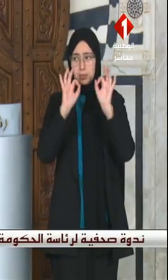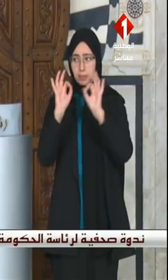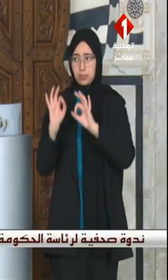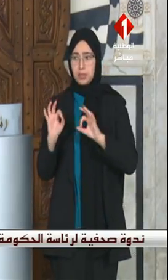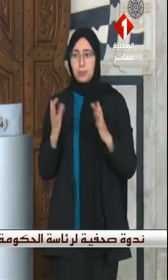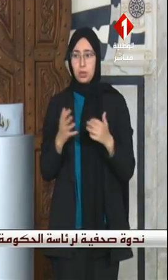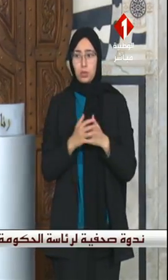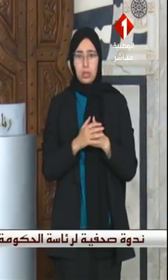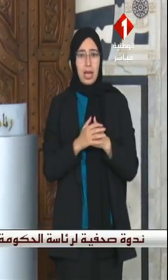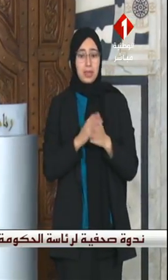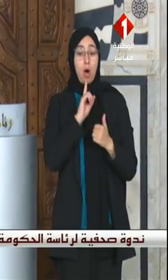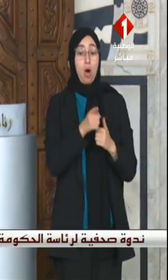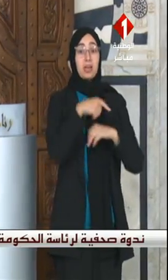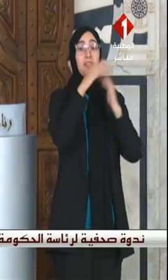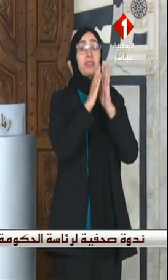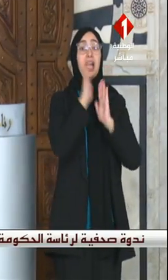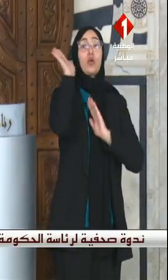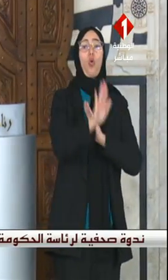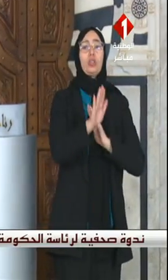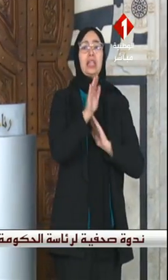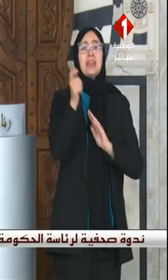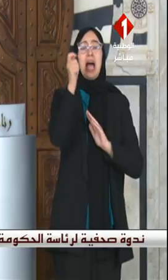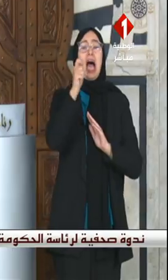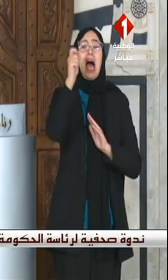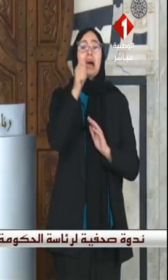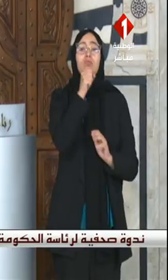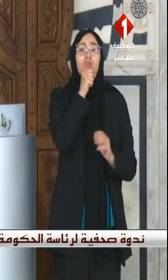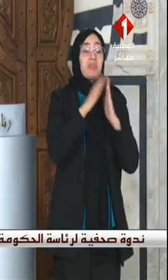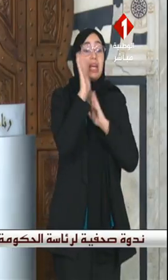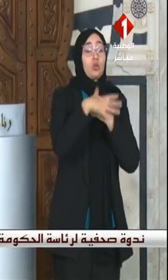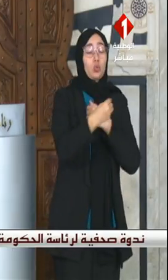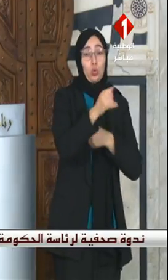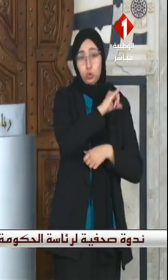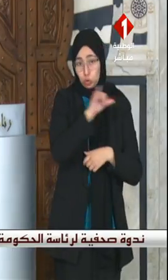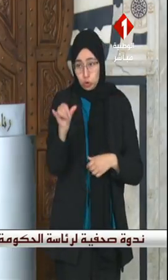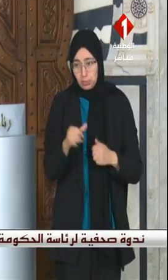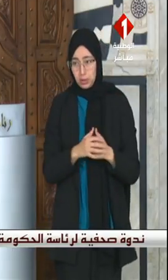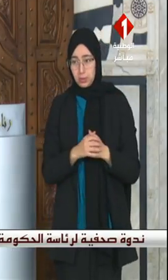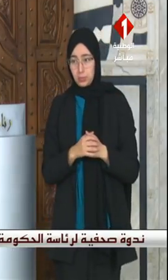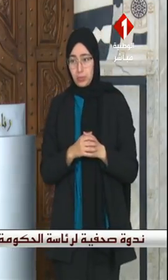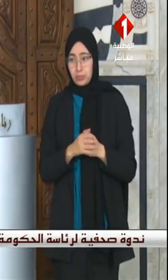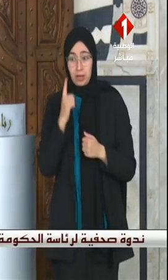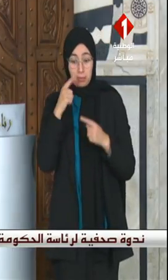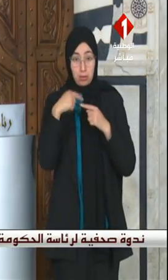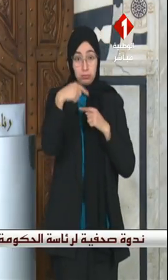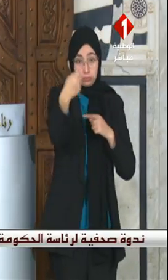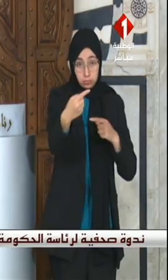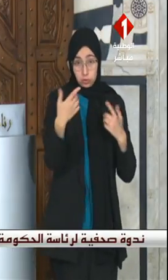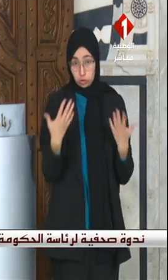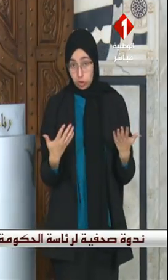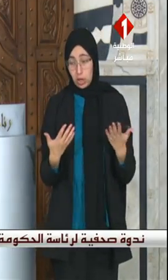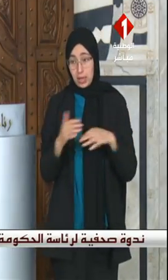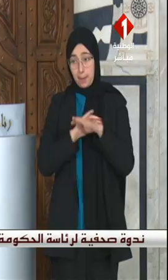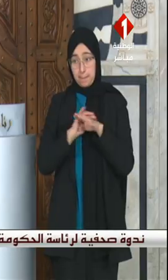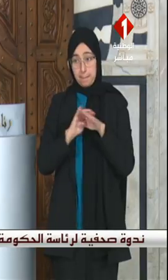يعني الحجر الشامل بالنسبة للفئة العمرية هذه؟ إسكو ثم تمشي في القادم الأيام بخصوص